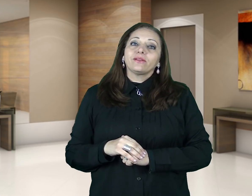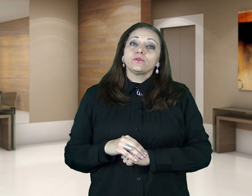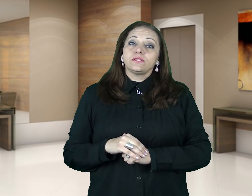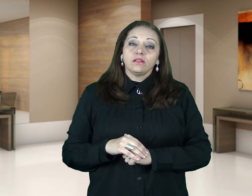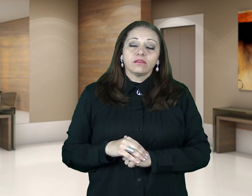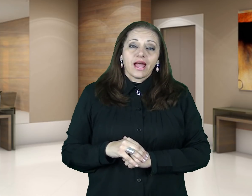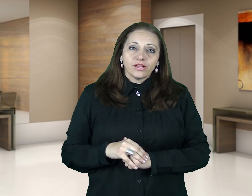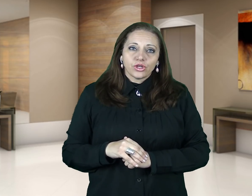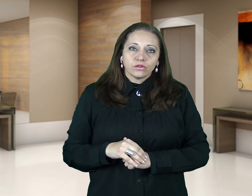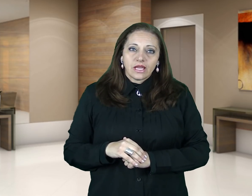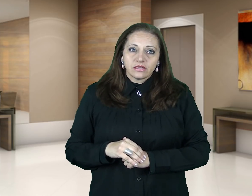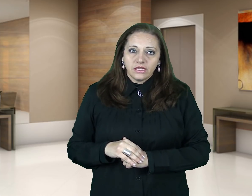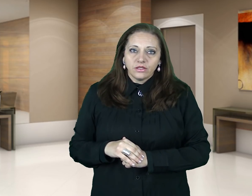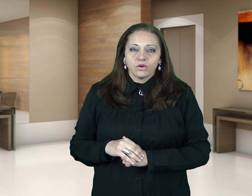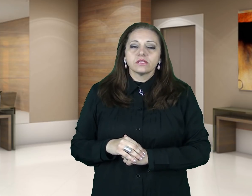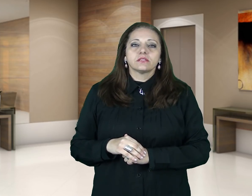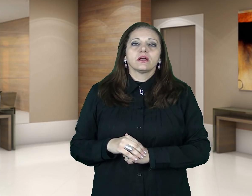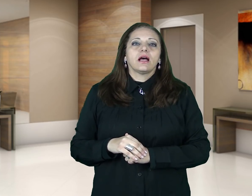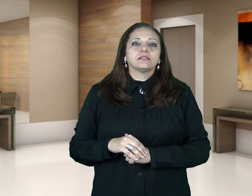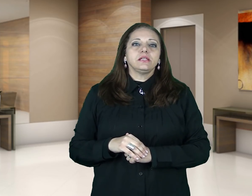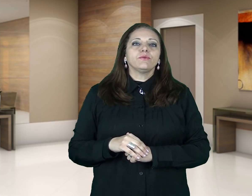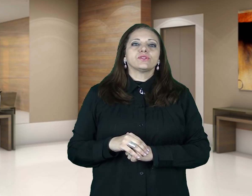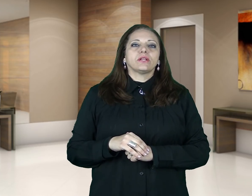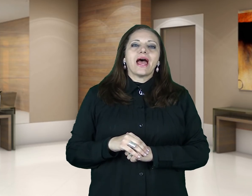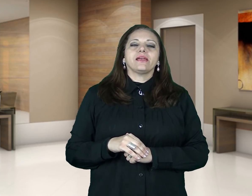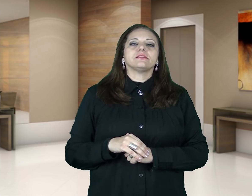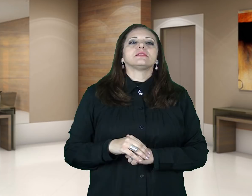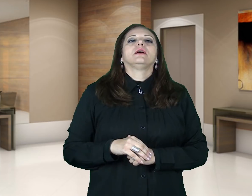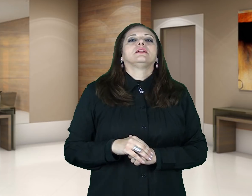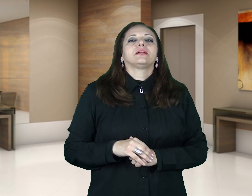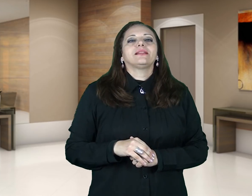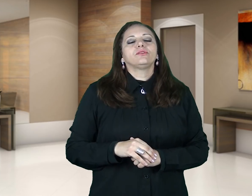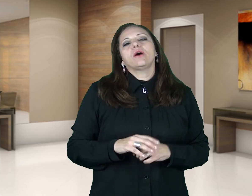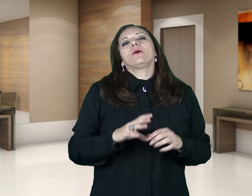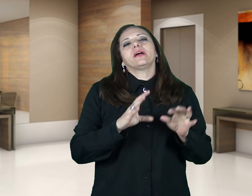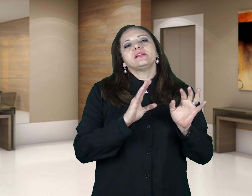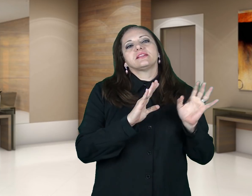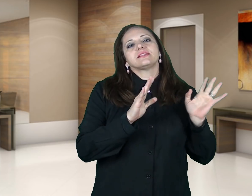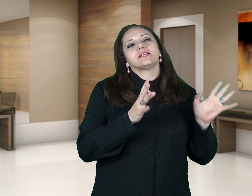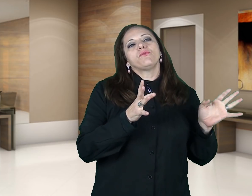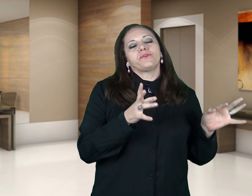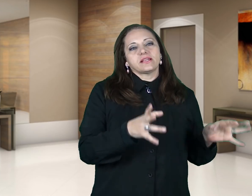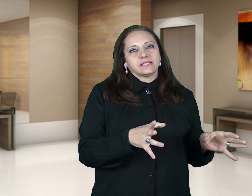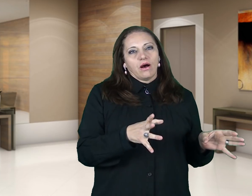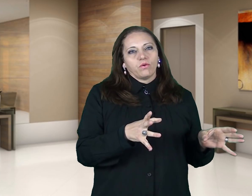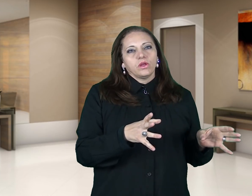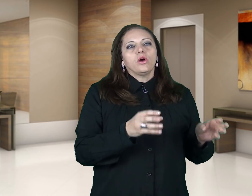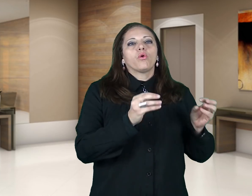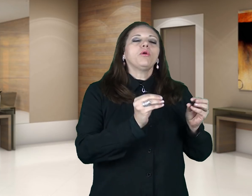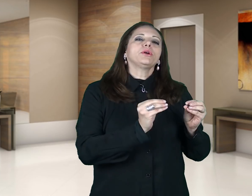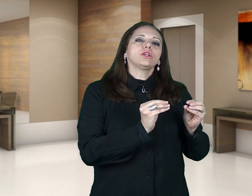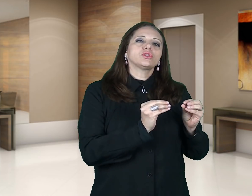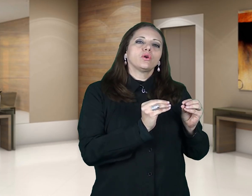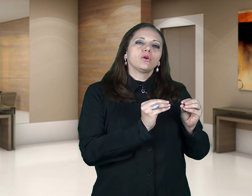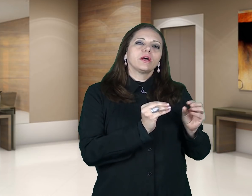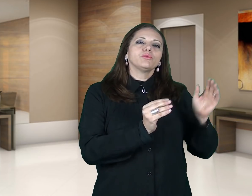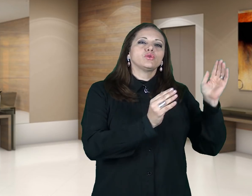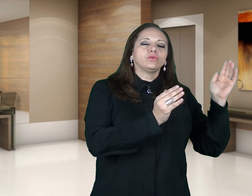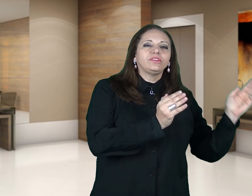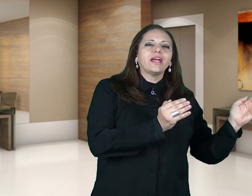aspecto sintático das línguas, as línguas orais tratam da organização frasal, como que nós colocamos um